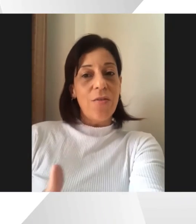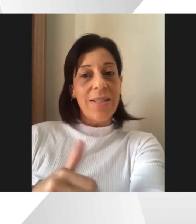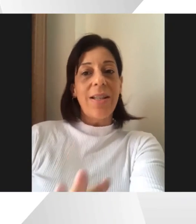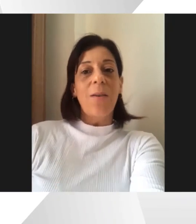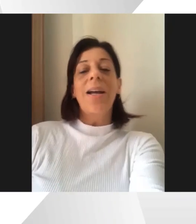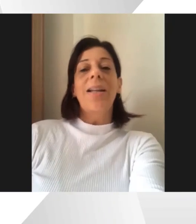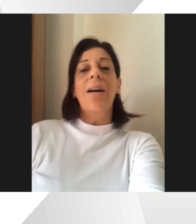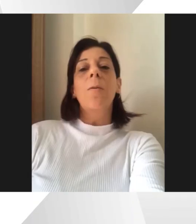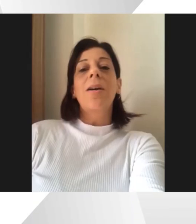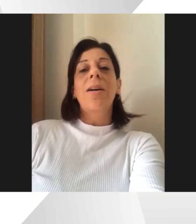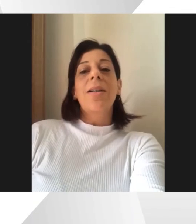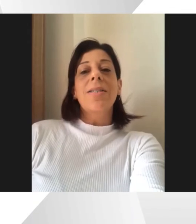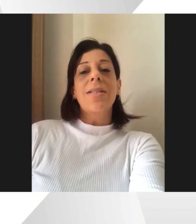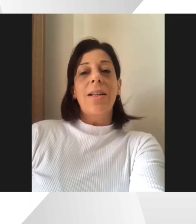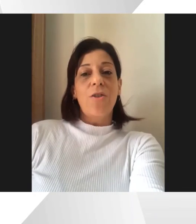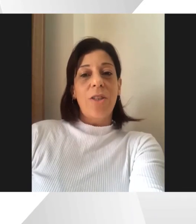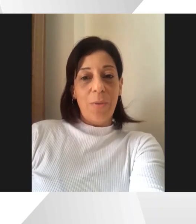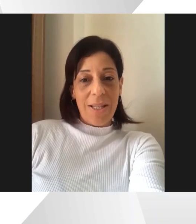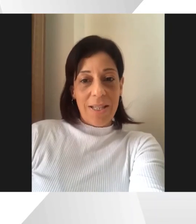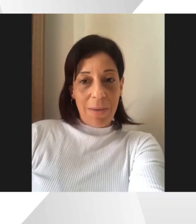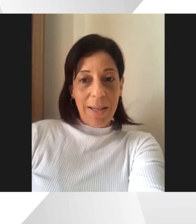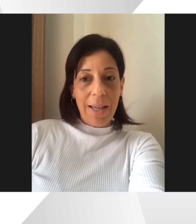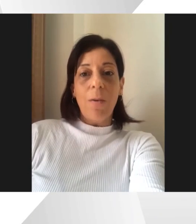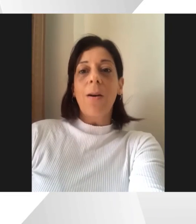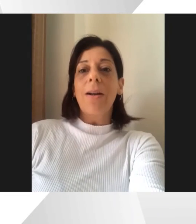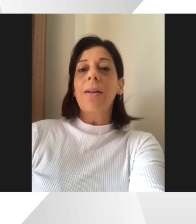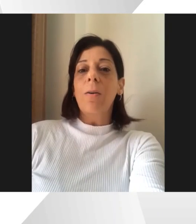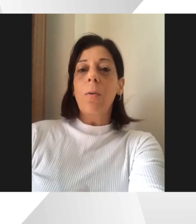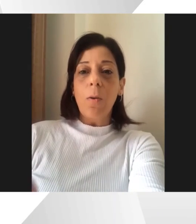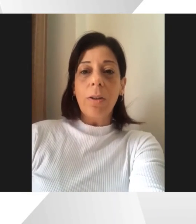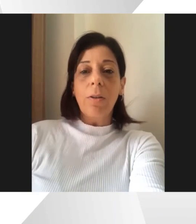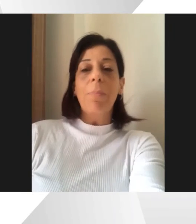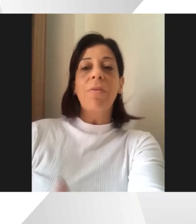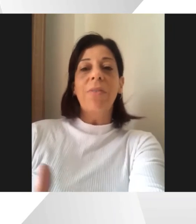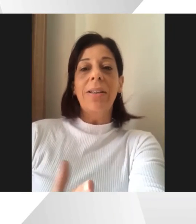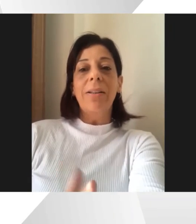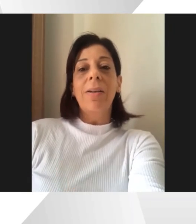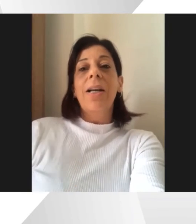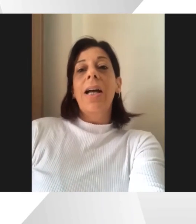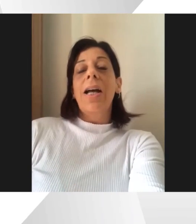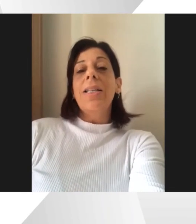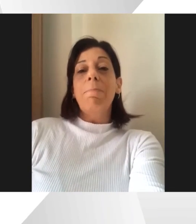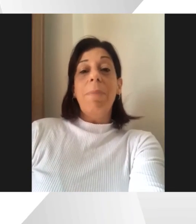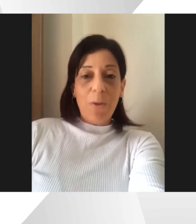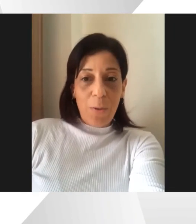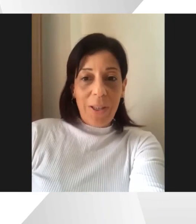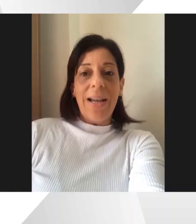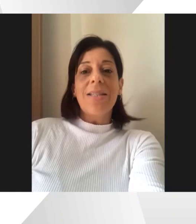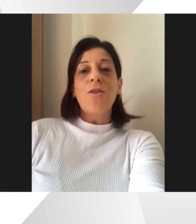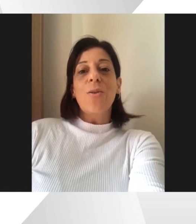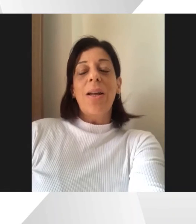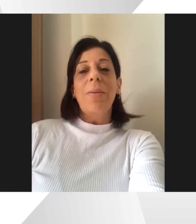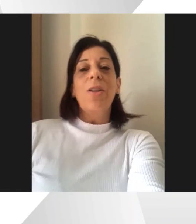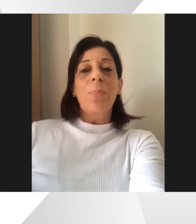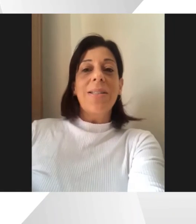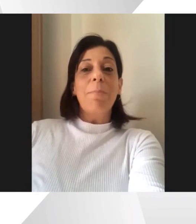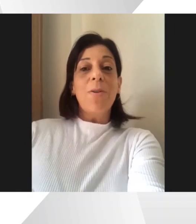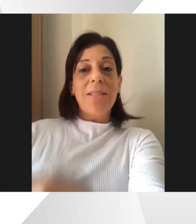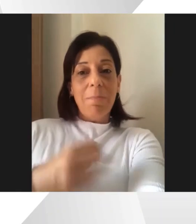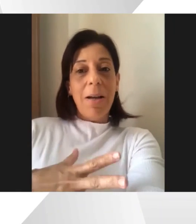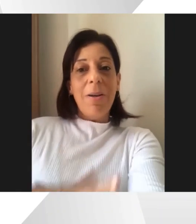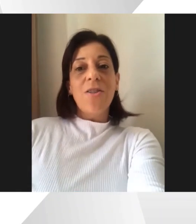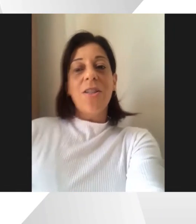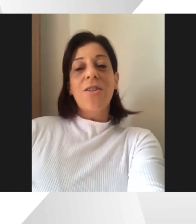deixem de visitar o canal Sala de Leitura SME Carioca. Curtam, aproveitam esse período em casa de isolamento para